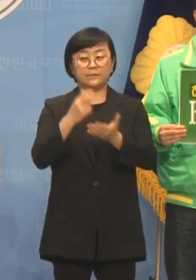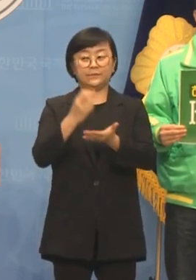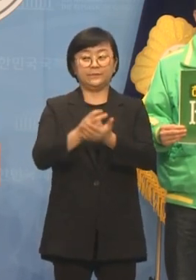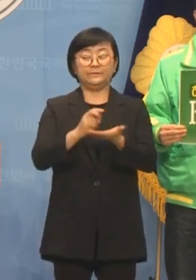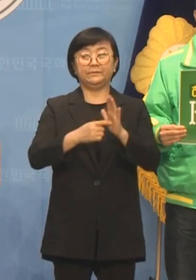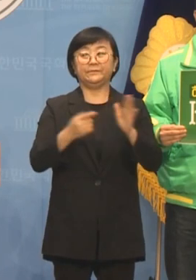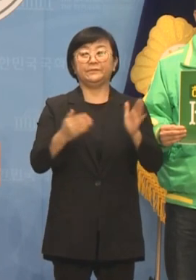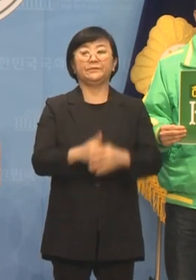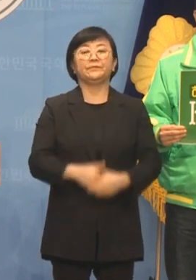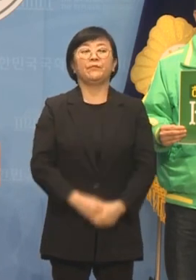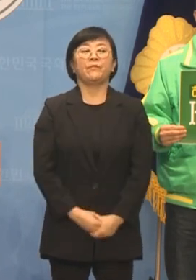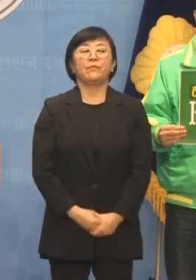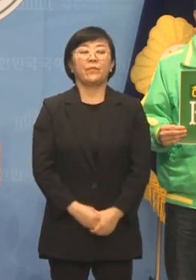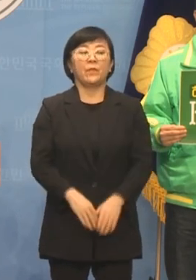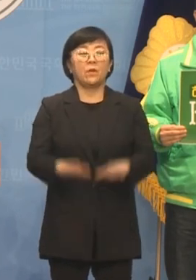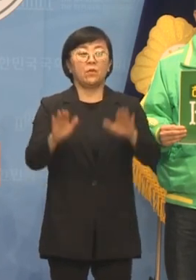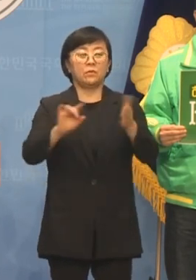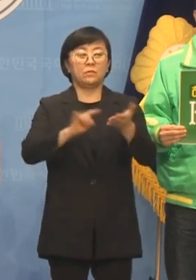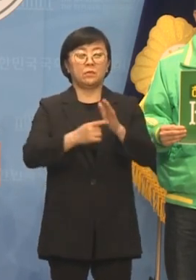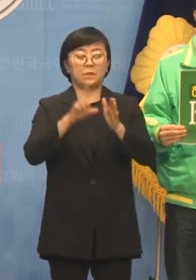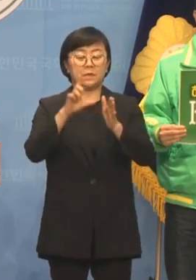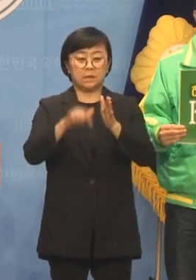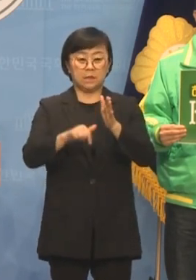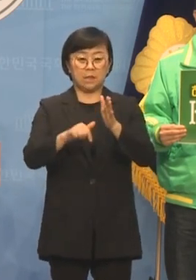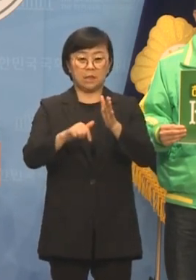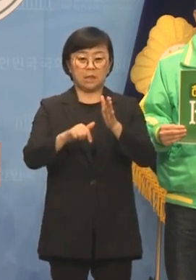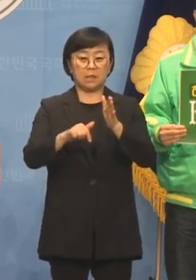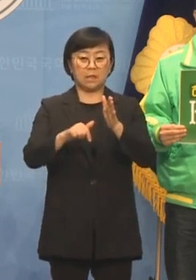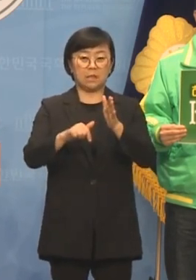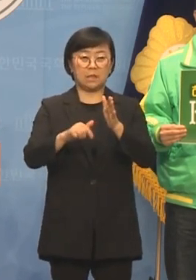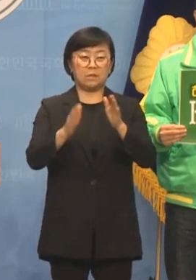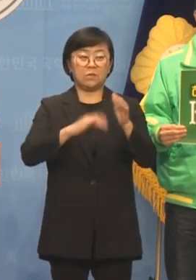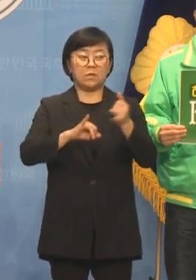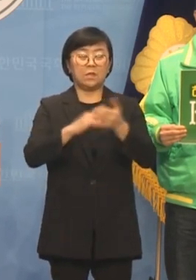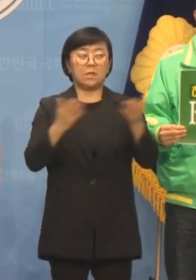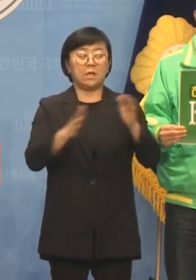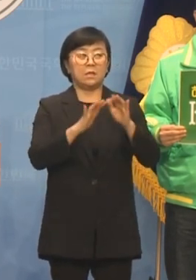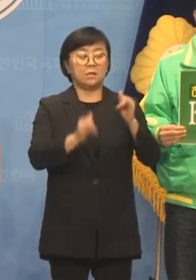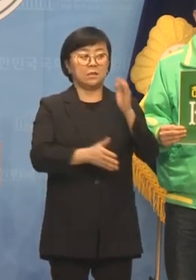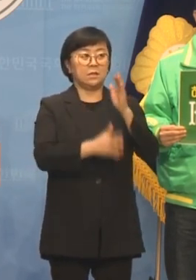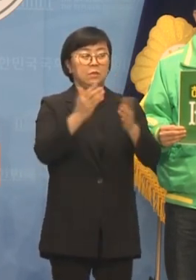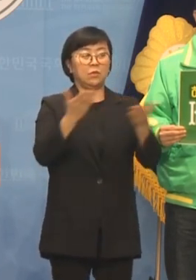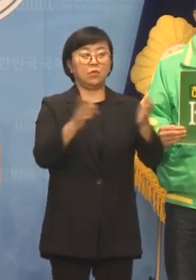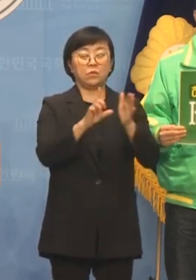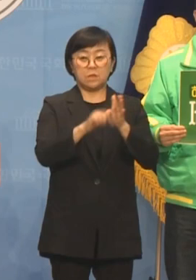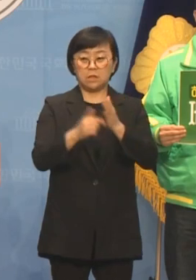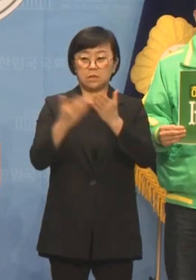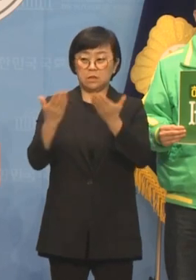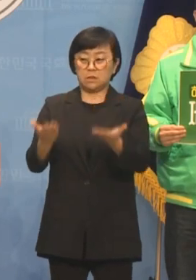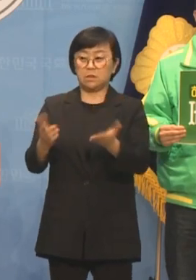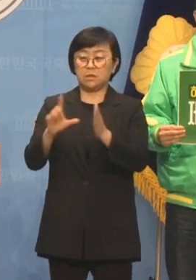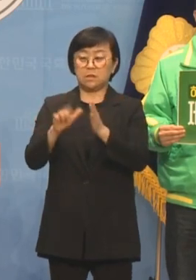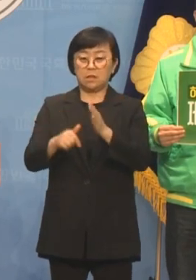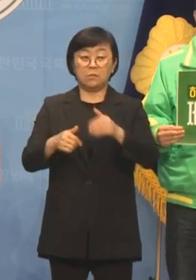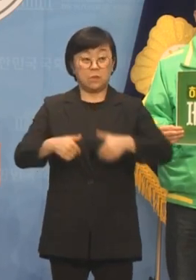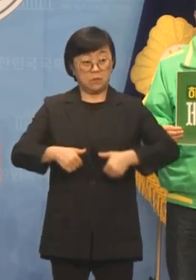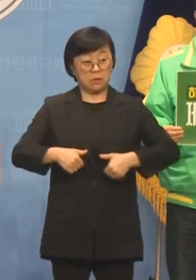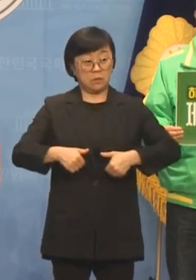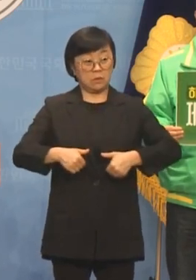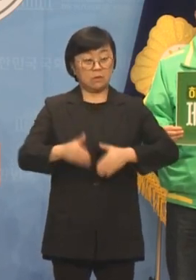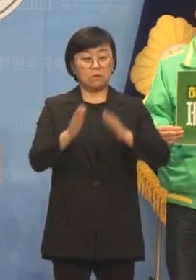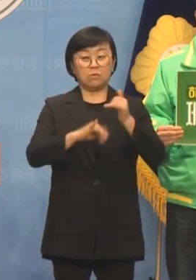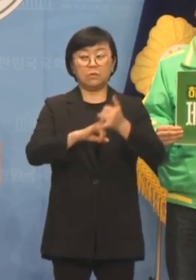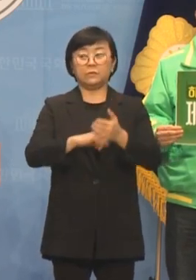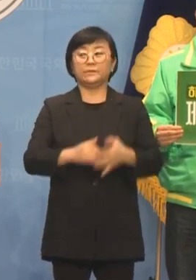발표를 했습니다 오늘 발표하는 시간 공약은 일하는 시민들의 노동 시간과 휴식 시간에 필요한